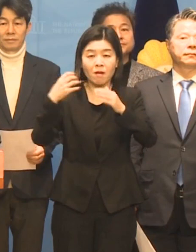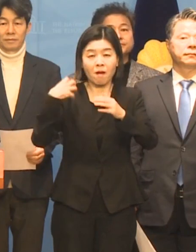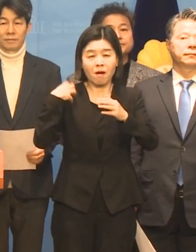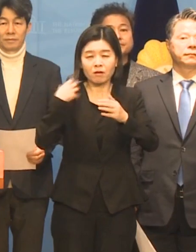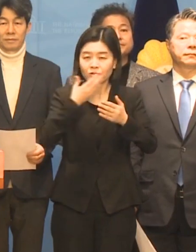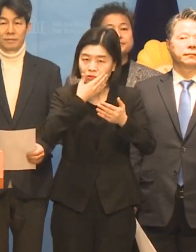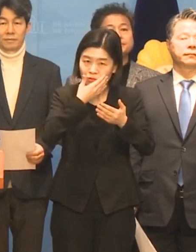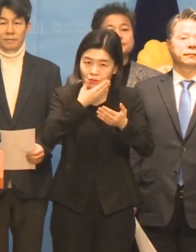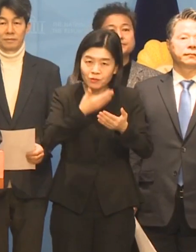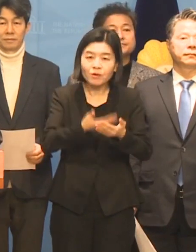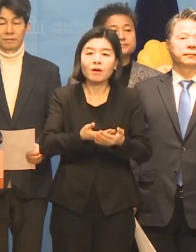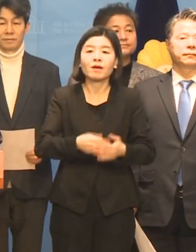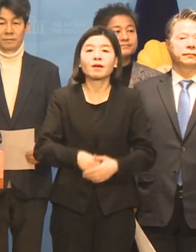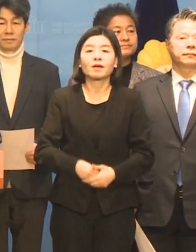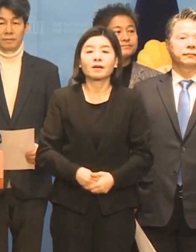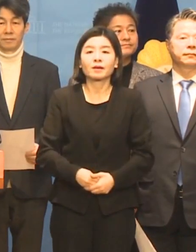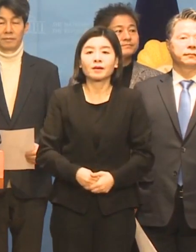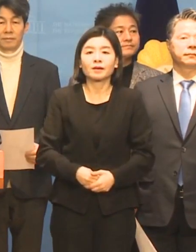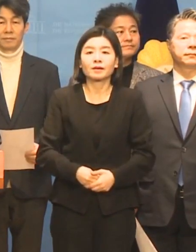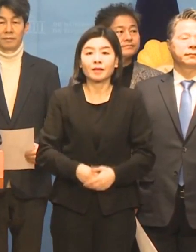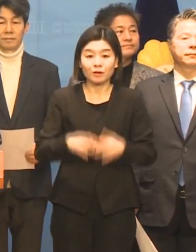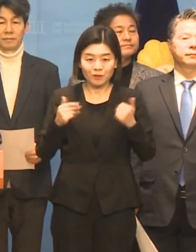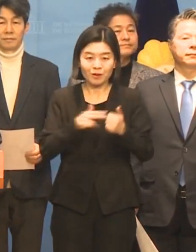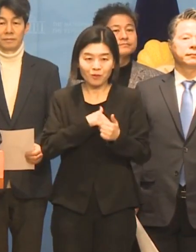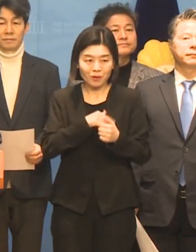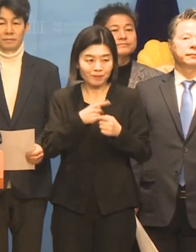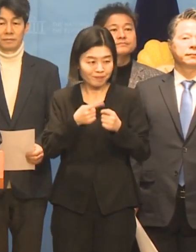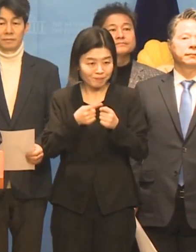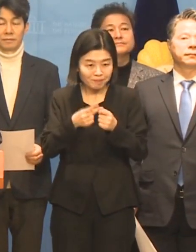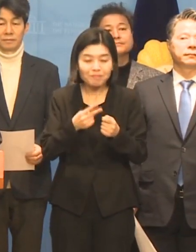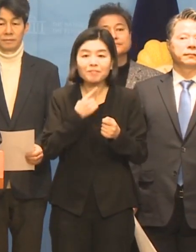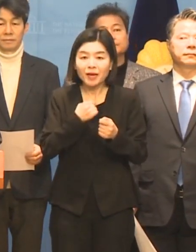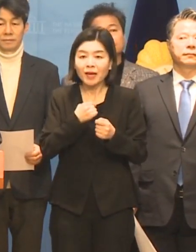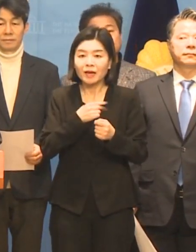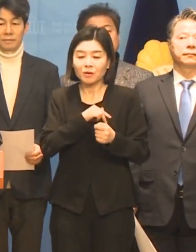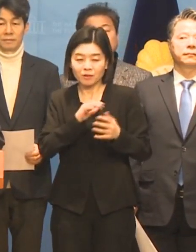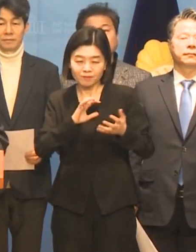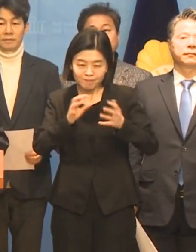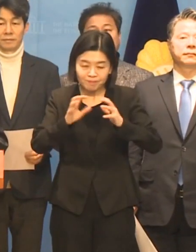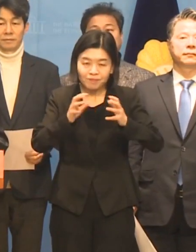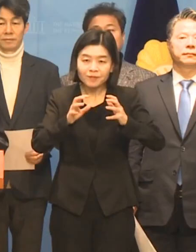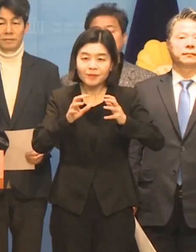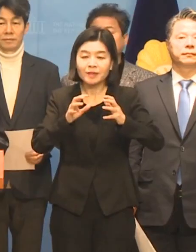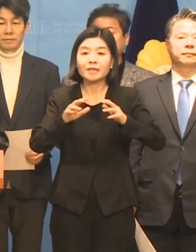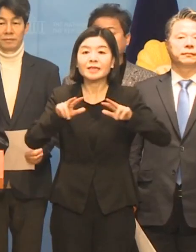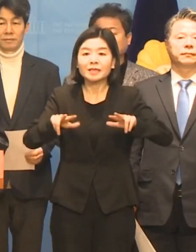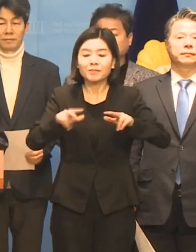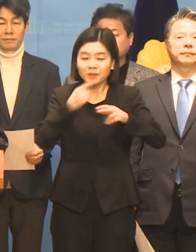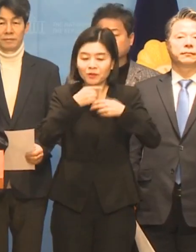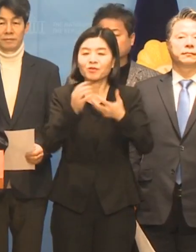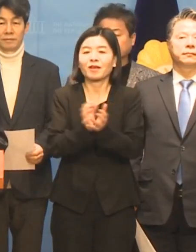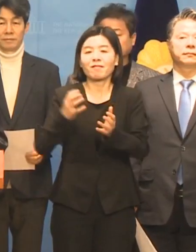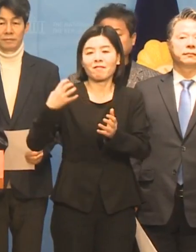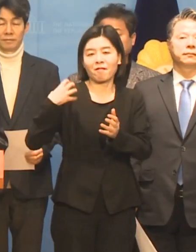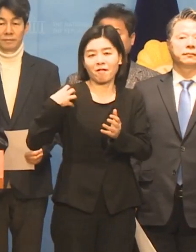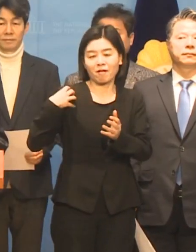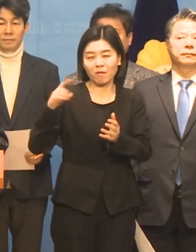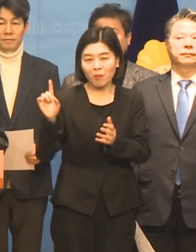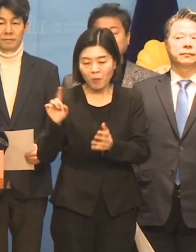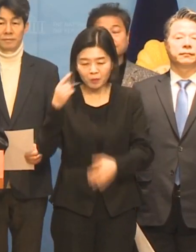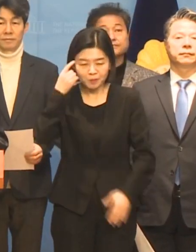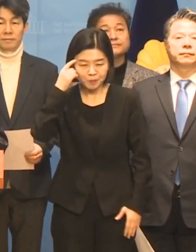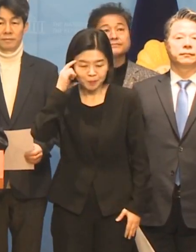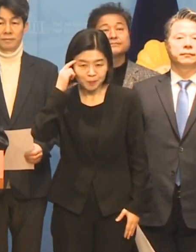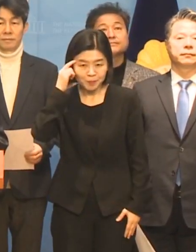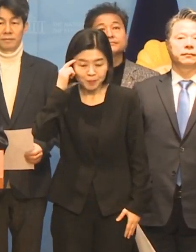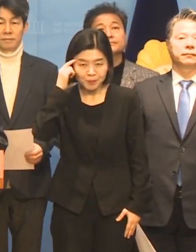시점입니다. 이에 저희계 재선위원들은 회의를 갖고 당의 허리로서 우리가 해야 할 역할이 무엇인지